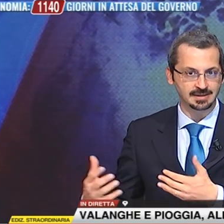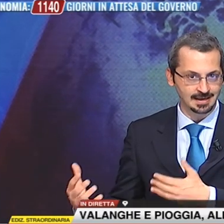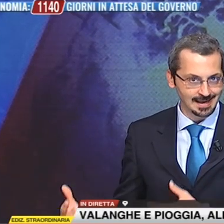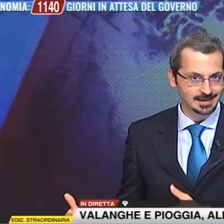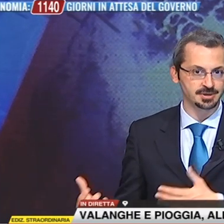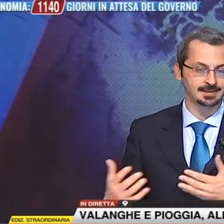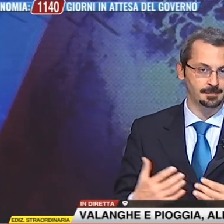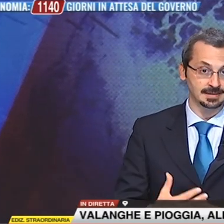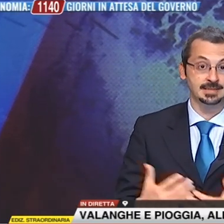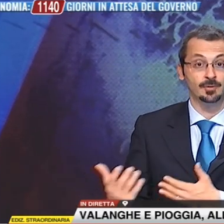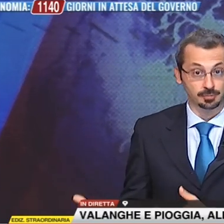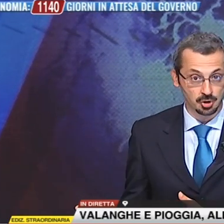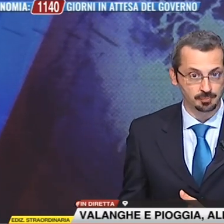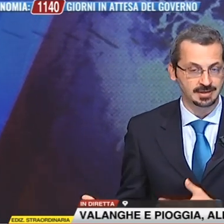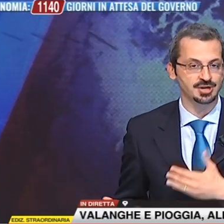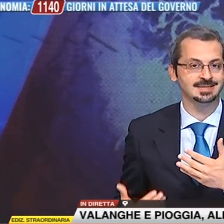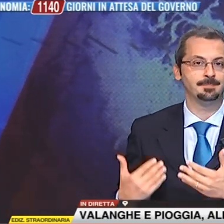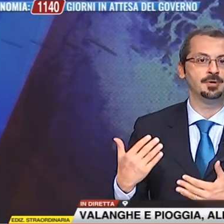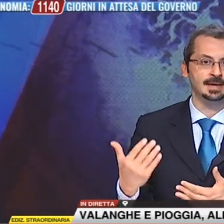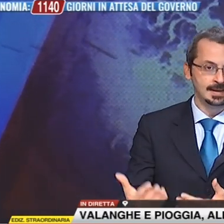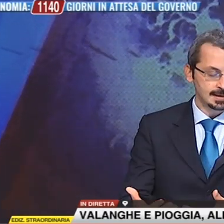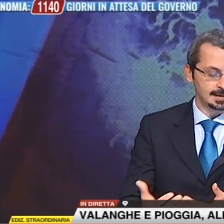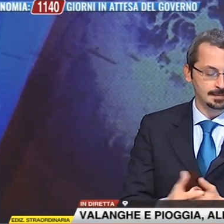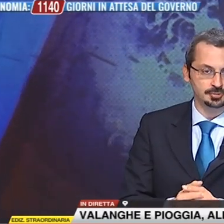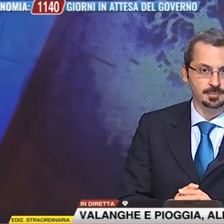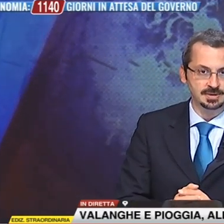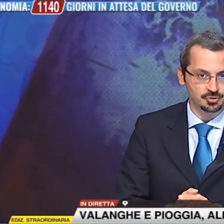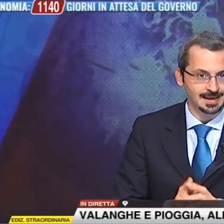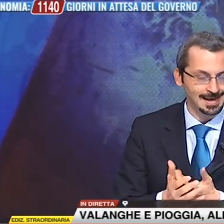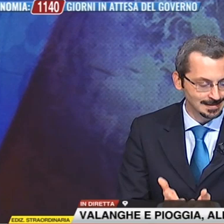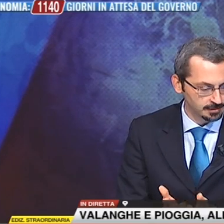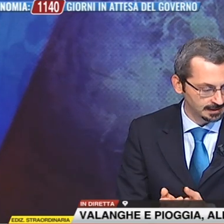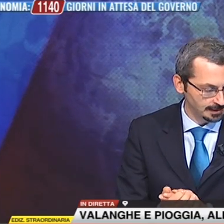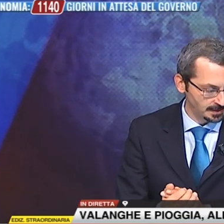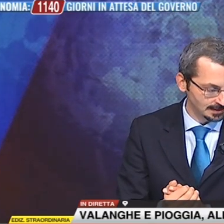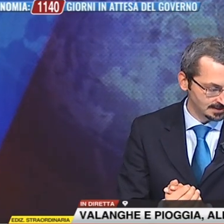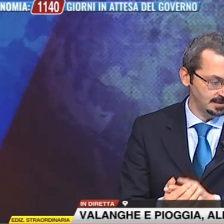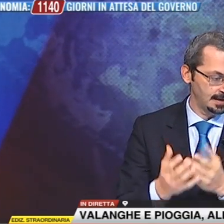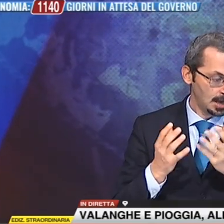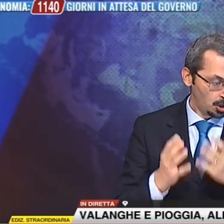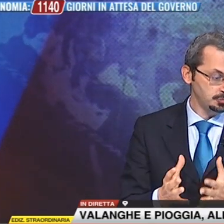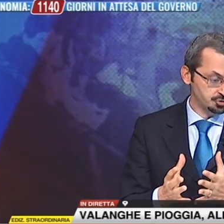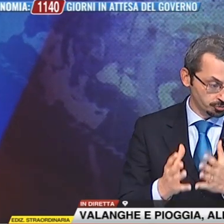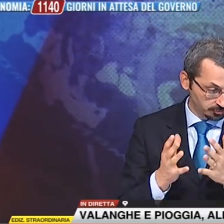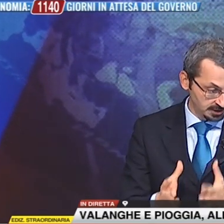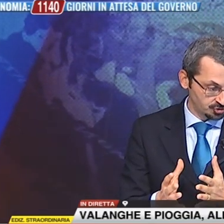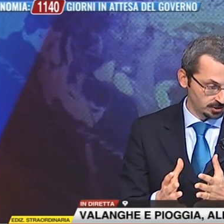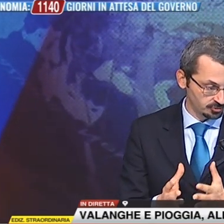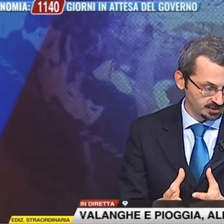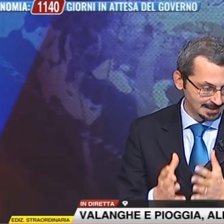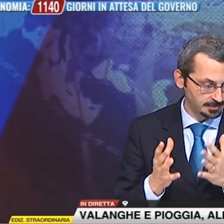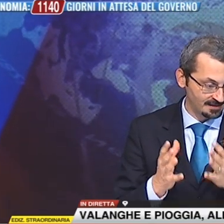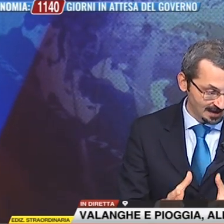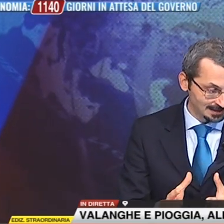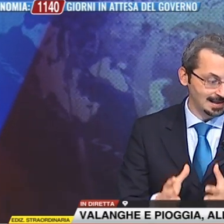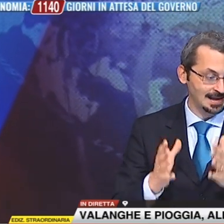situazione, gente che esce dalle terapie intensive, purtroppo i decessi, e poi purtroppo persone che entrano nelle terapie intensive. Ogni giorno, dice